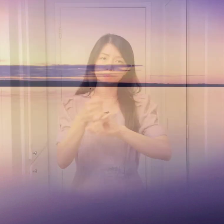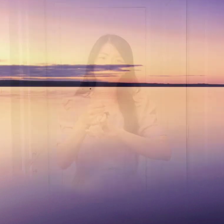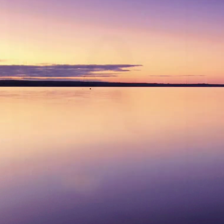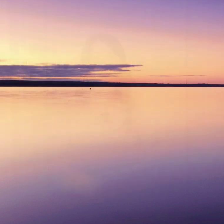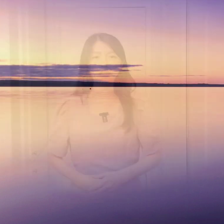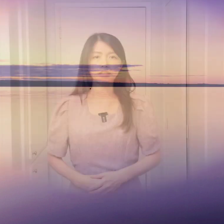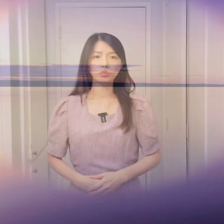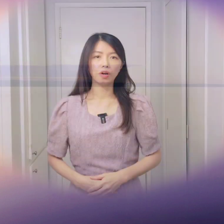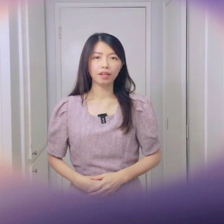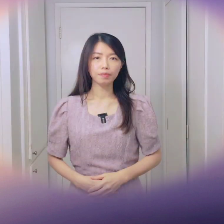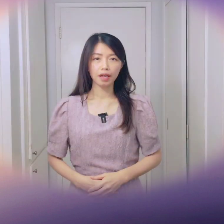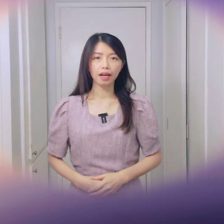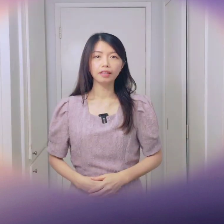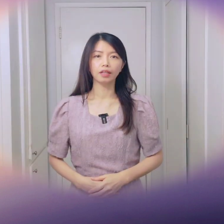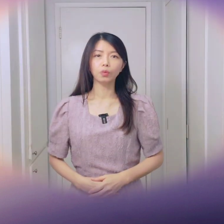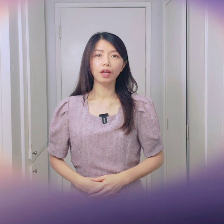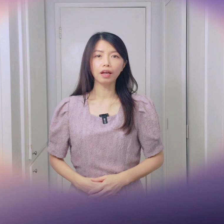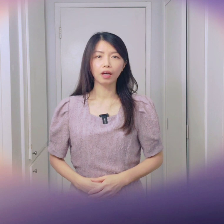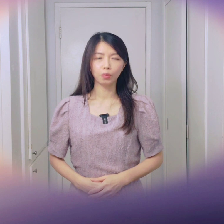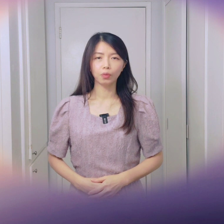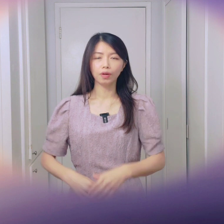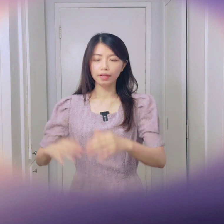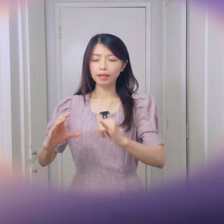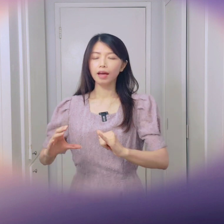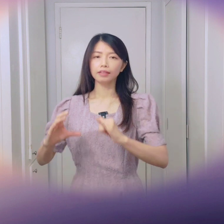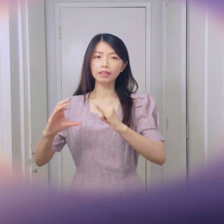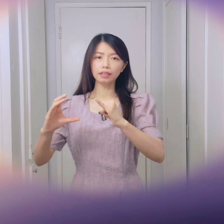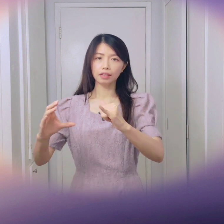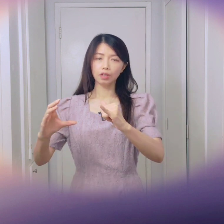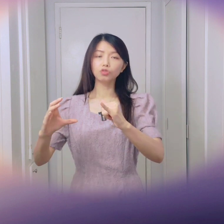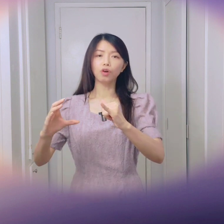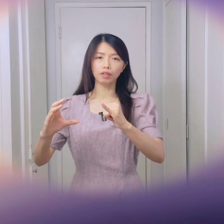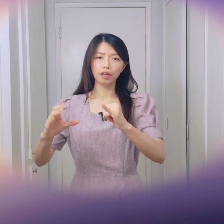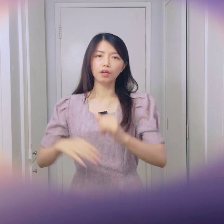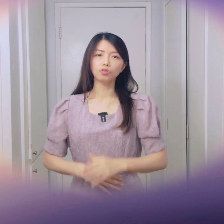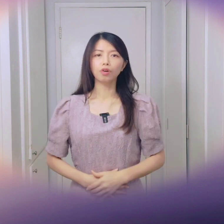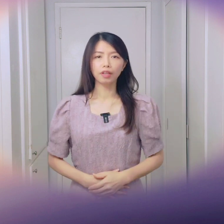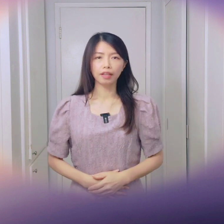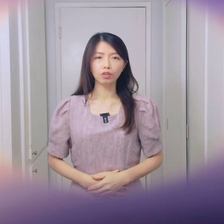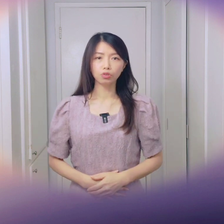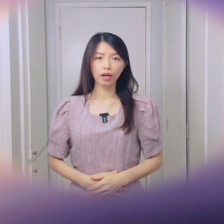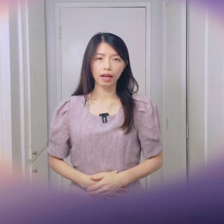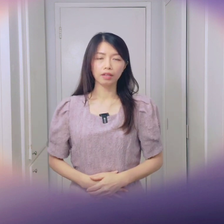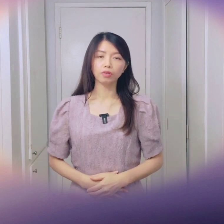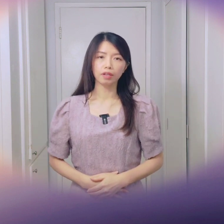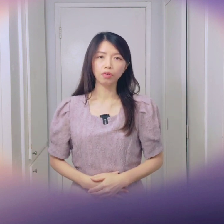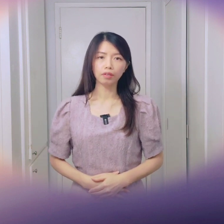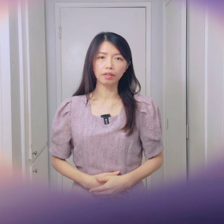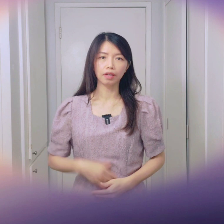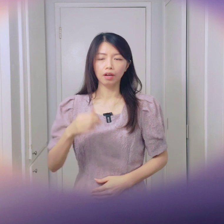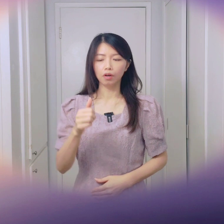사랑하겠소. 세상을 구원한 십자가 나도 따라가오. 세상을 구원하다, 구하다 이런